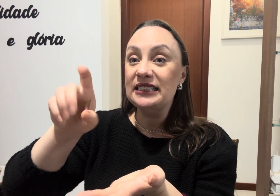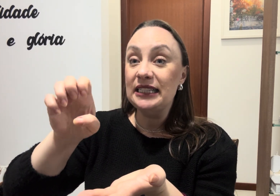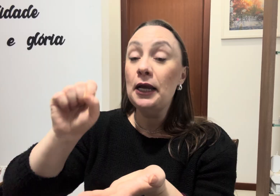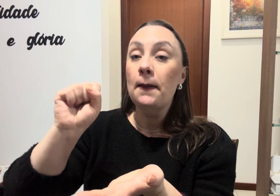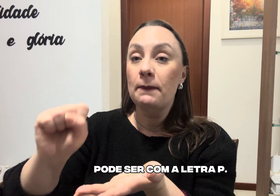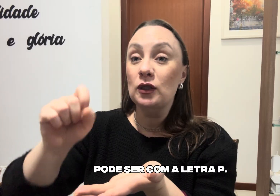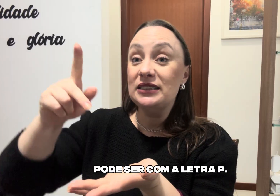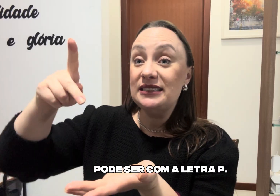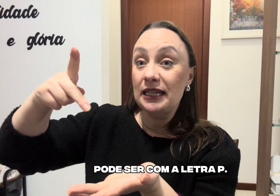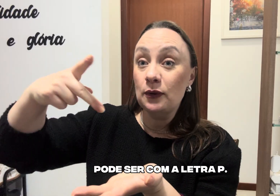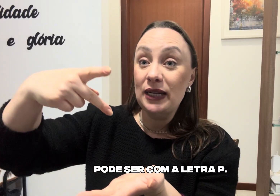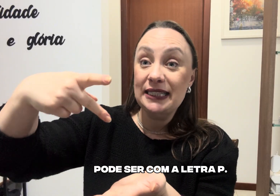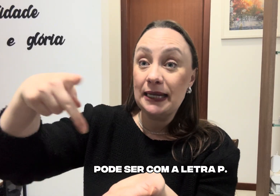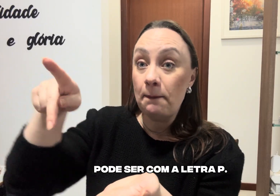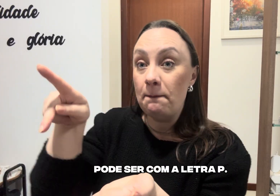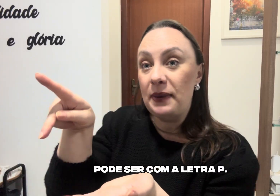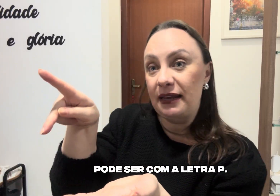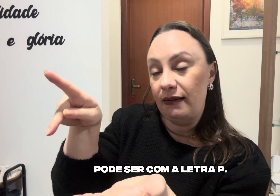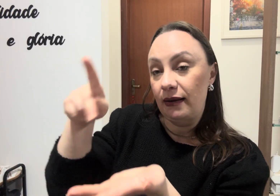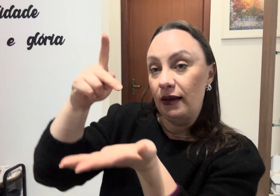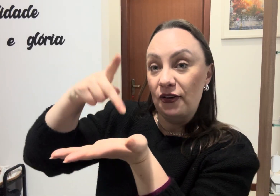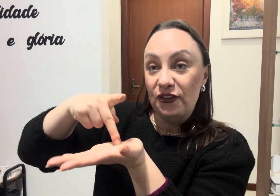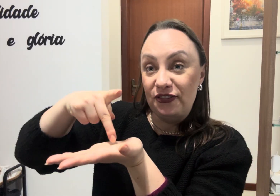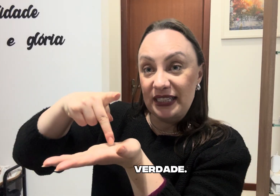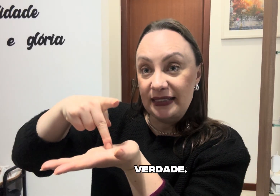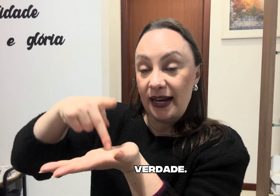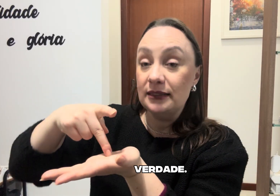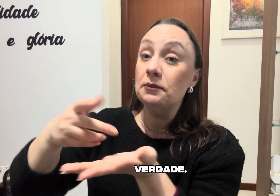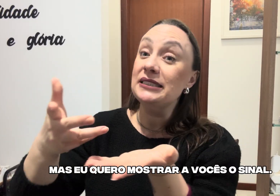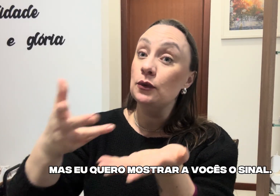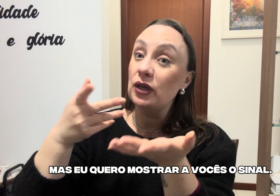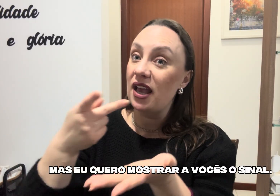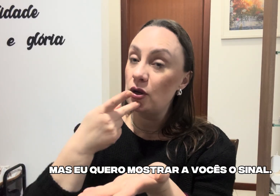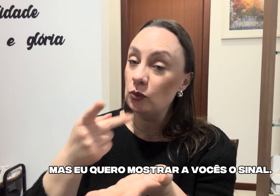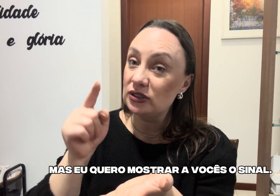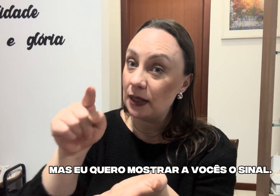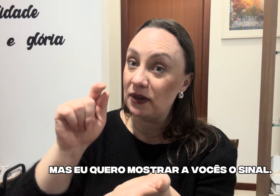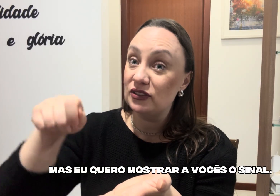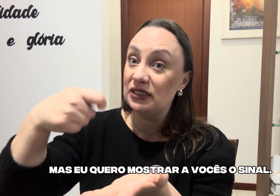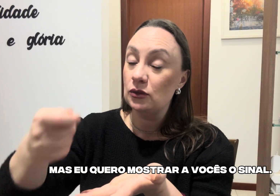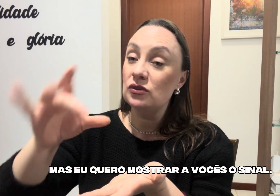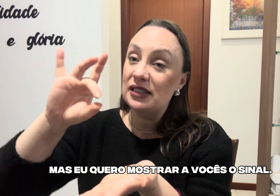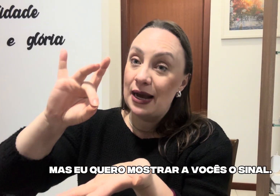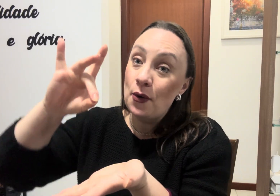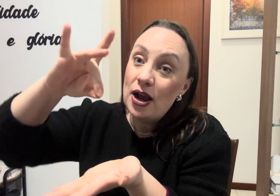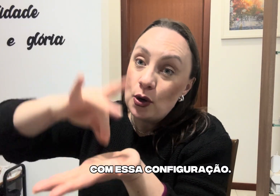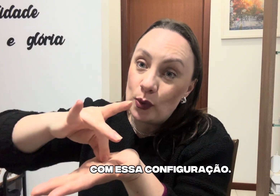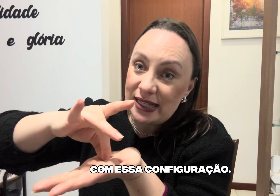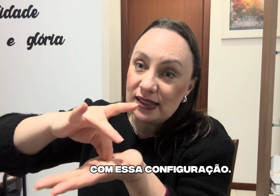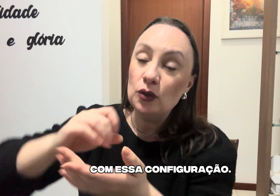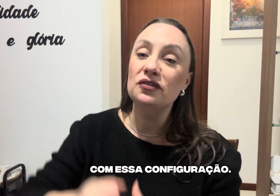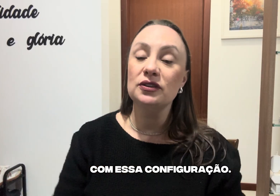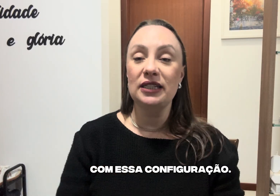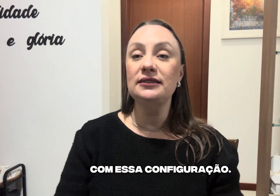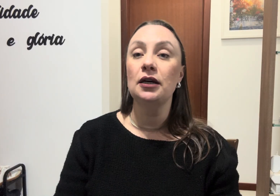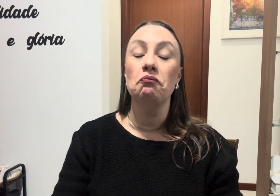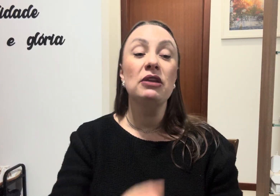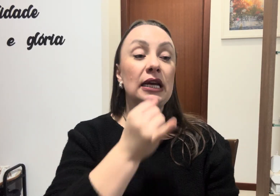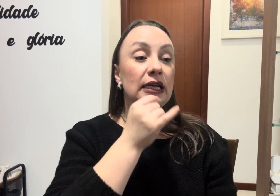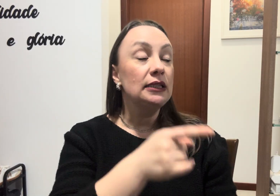verdade pode ser com a letra P, verdade, mas eu quero mostrar para vocês o sinal com essa configuração. Então,